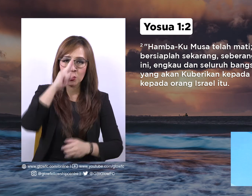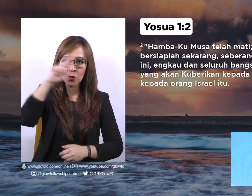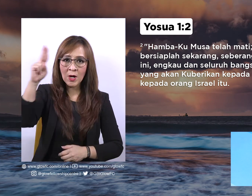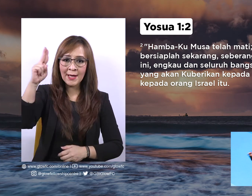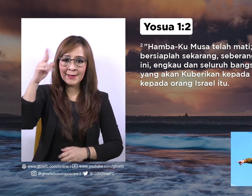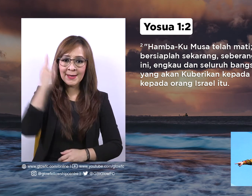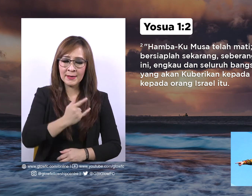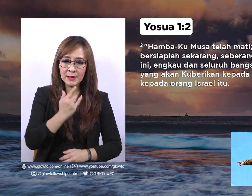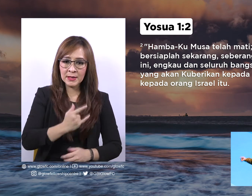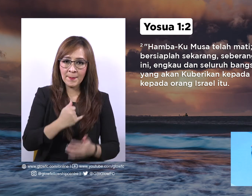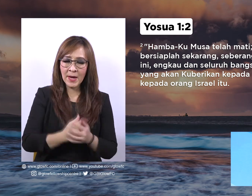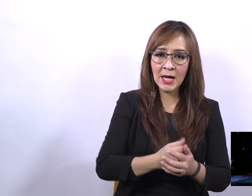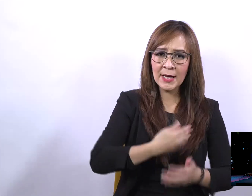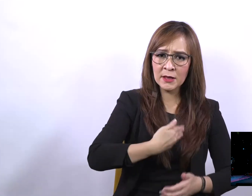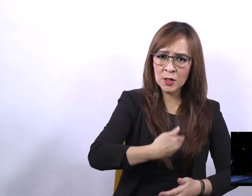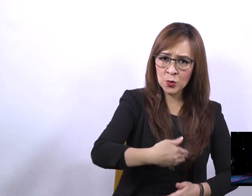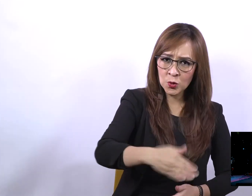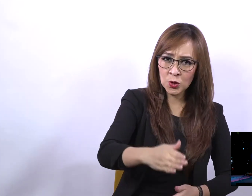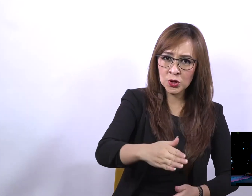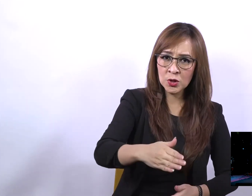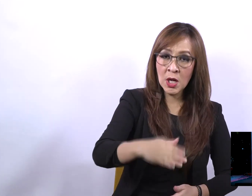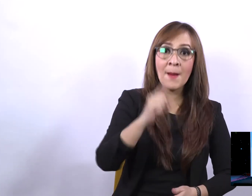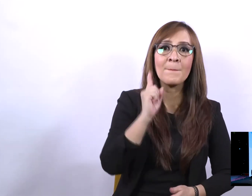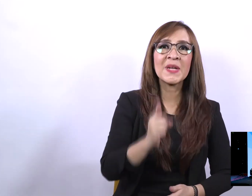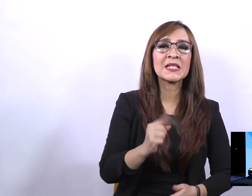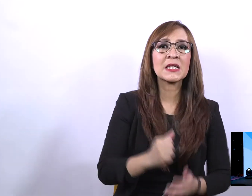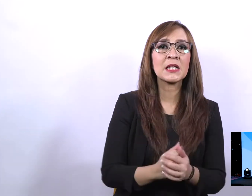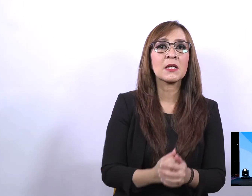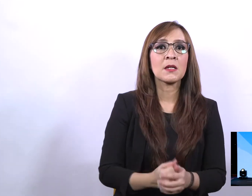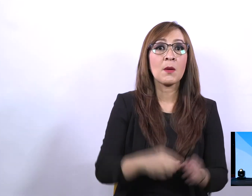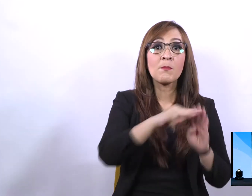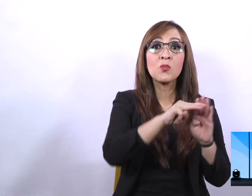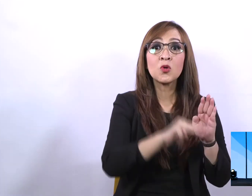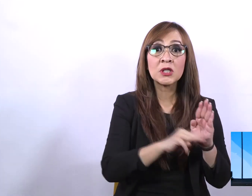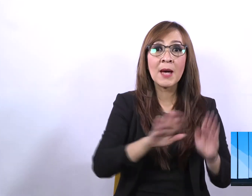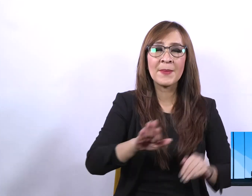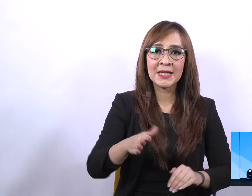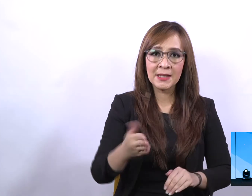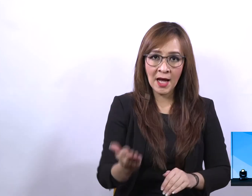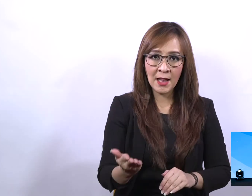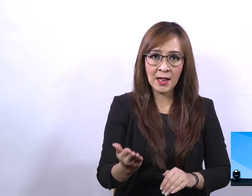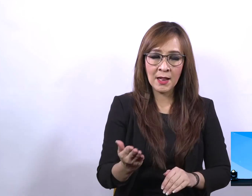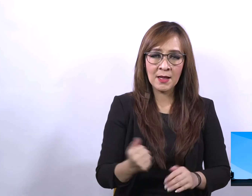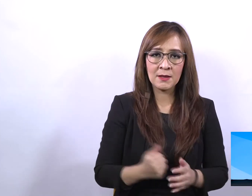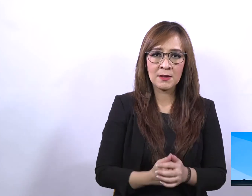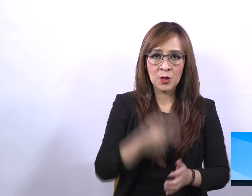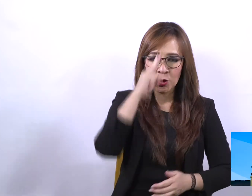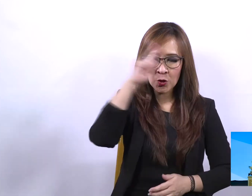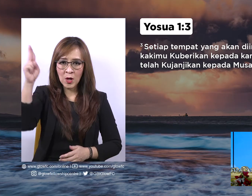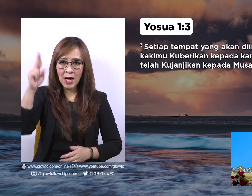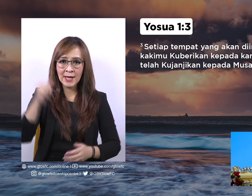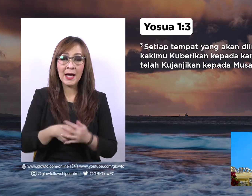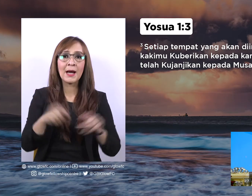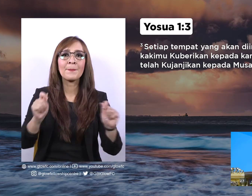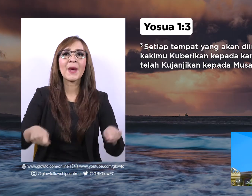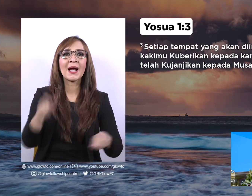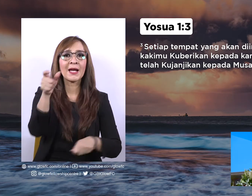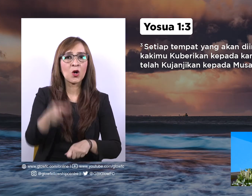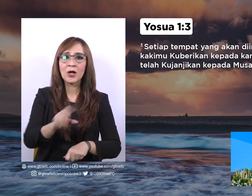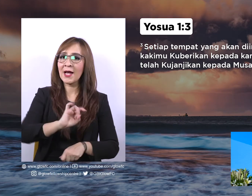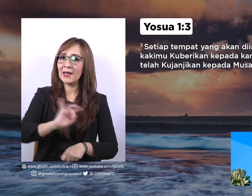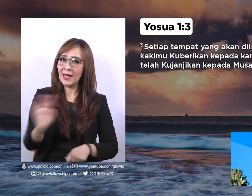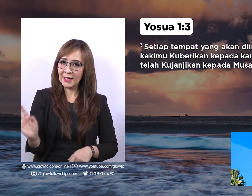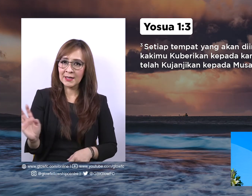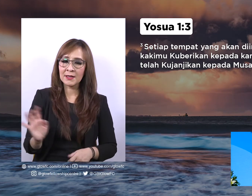akan terus berjalan kalau Musa Gak ada Tuhan bisa pakai Joshua pertanyaan yang saya mau atau tidak dipakai Tuhan kita lihat